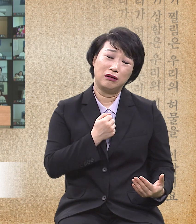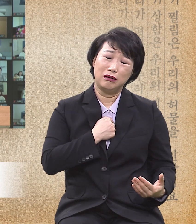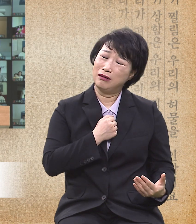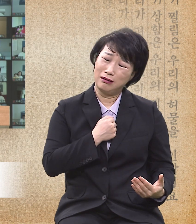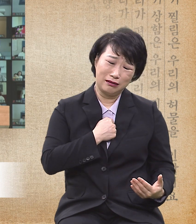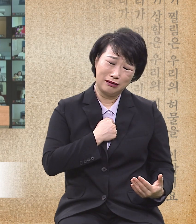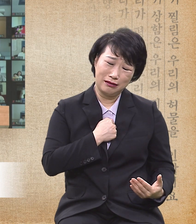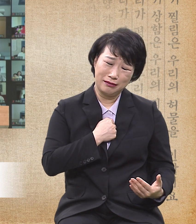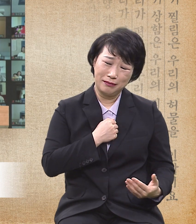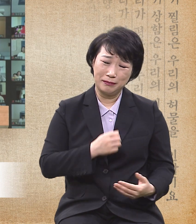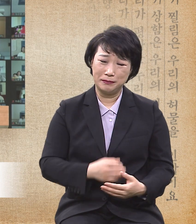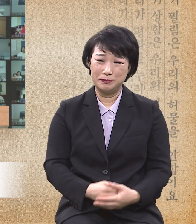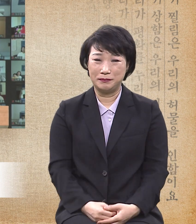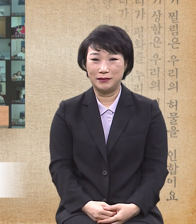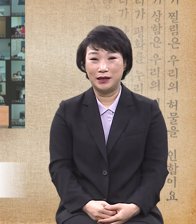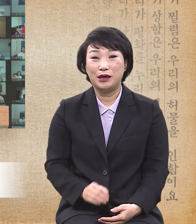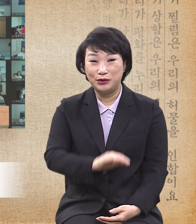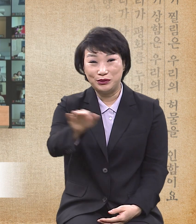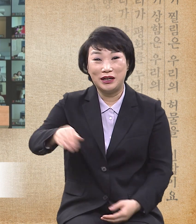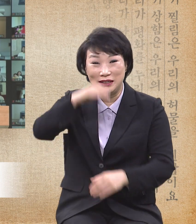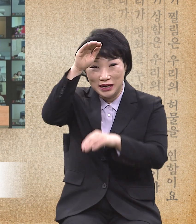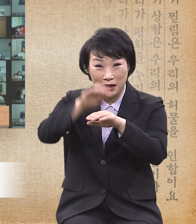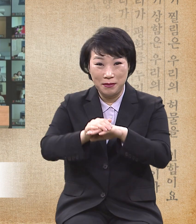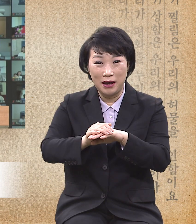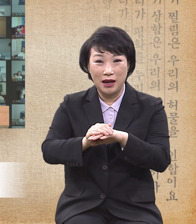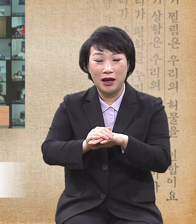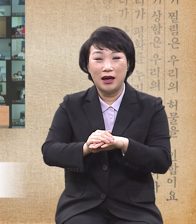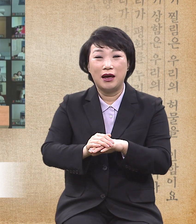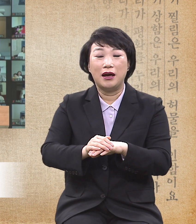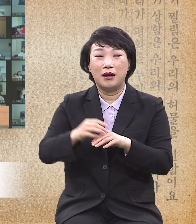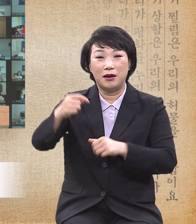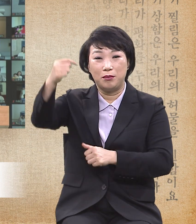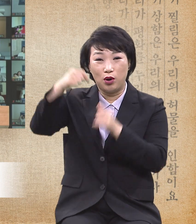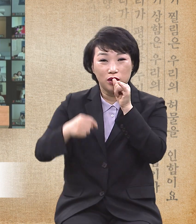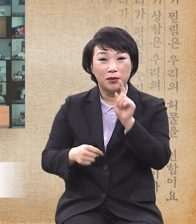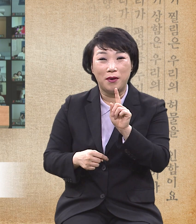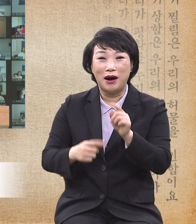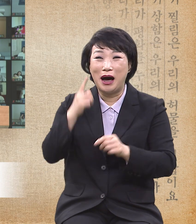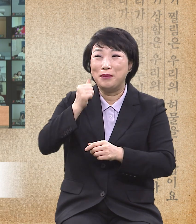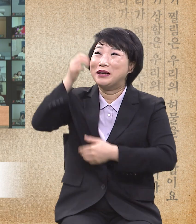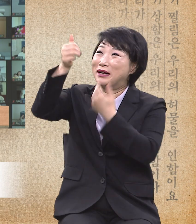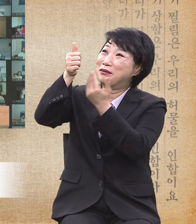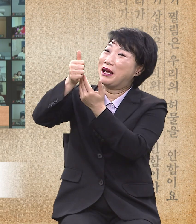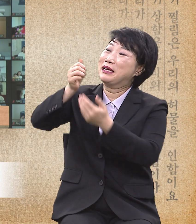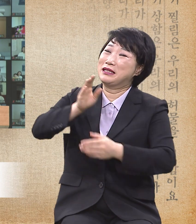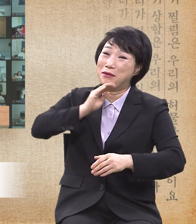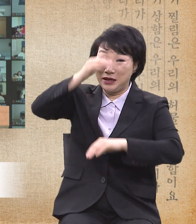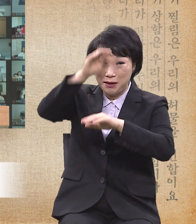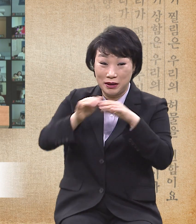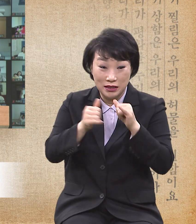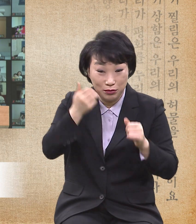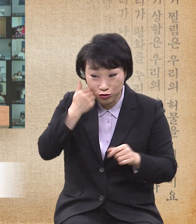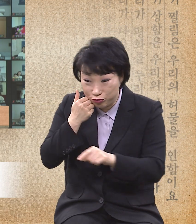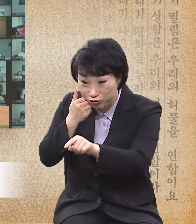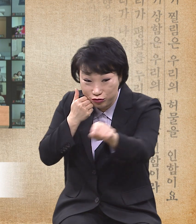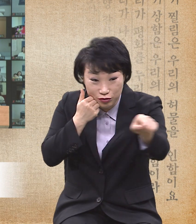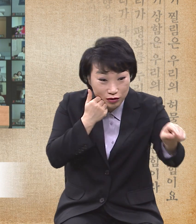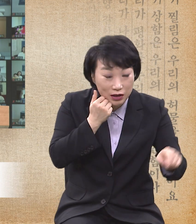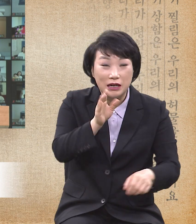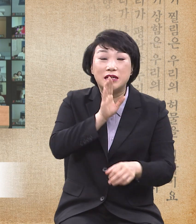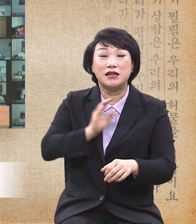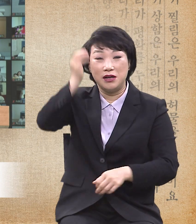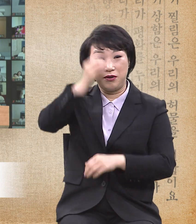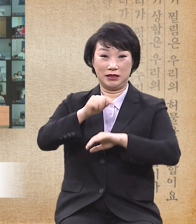딱하냐. 그래서 우리 예배를 얼마나 요구하느냐. 아버지께 참으로 예배하는 자들은